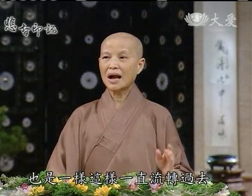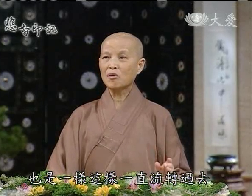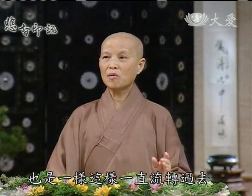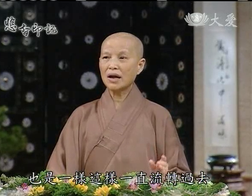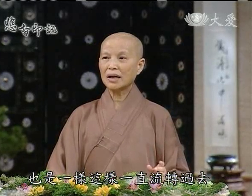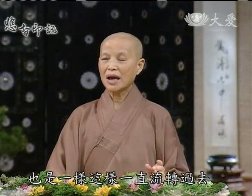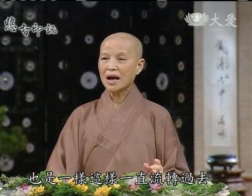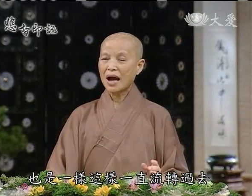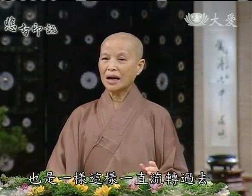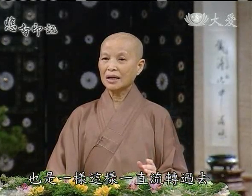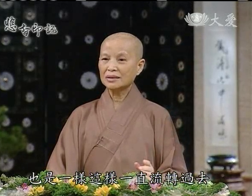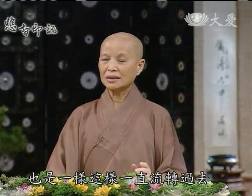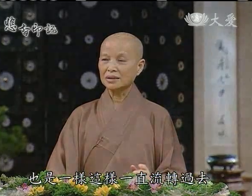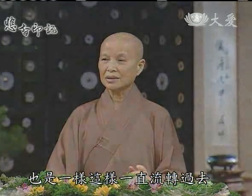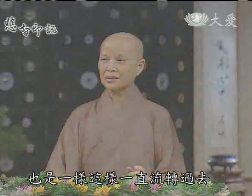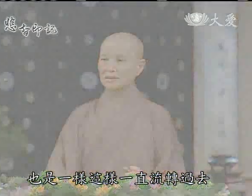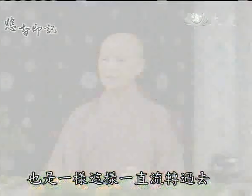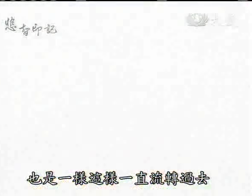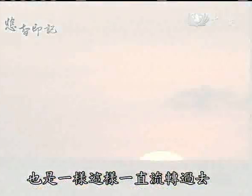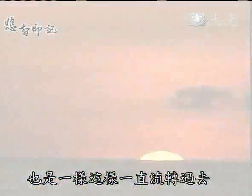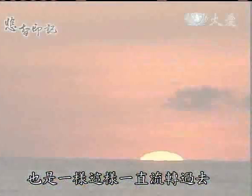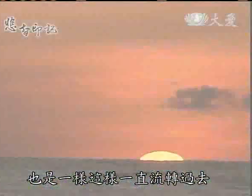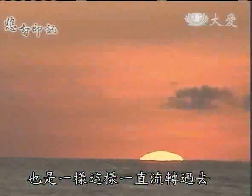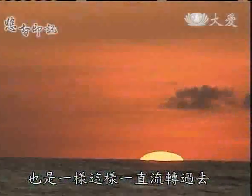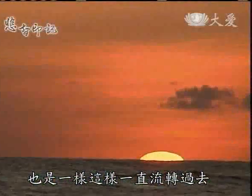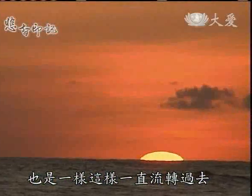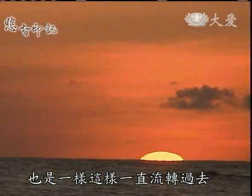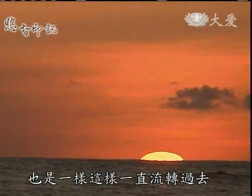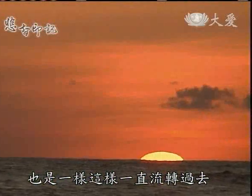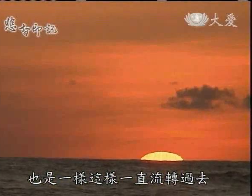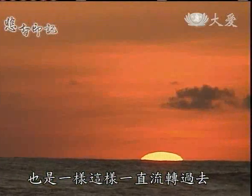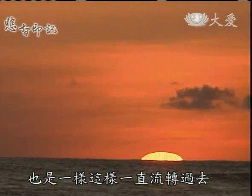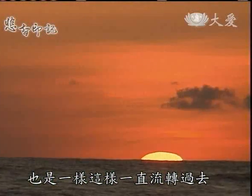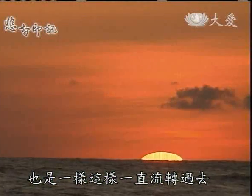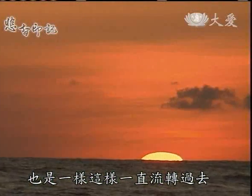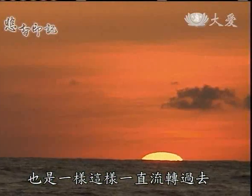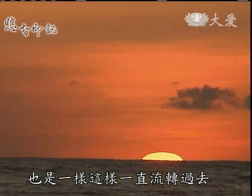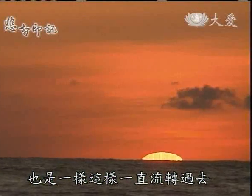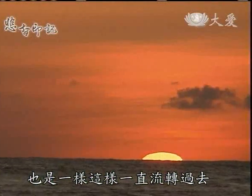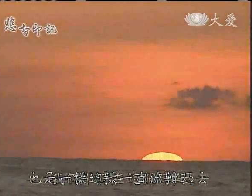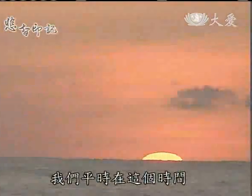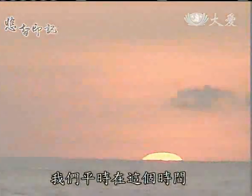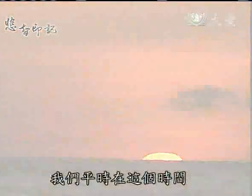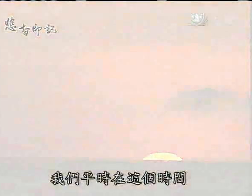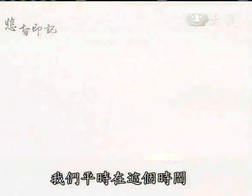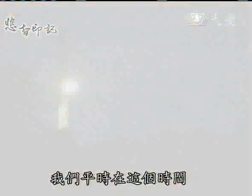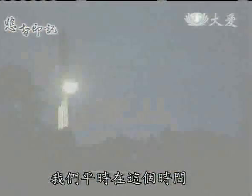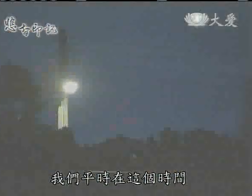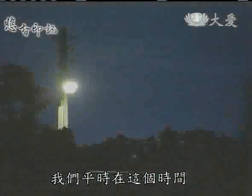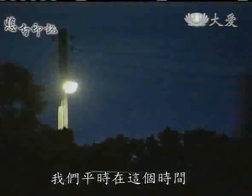同款呢，安尼直直流转过去啦。咱平